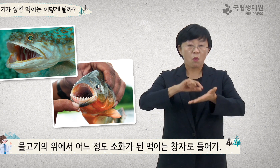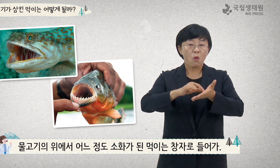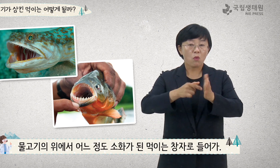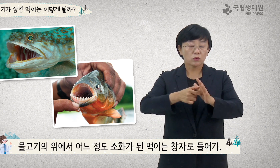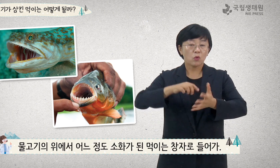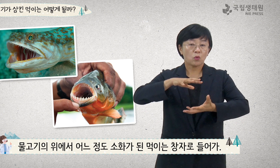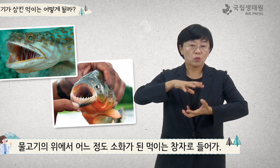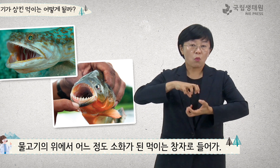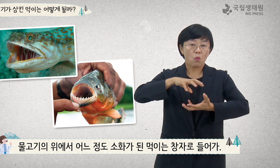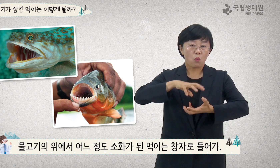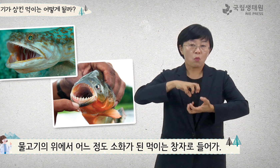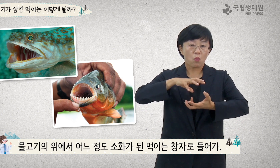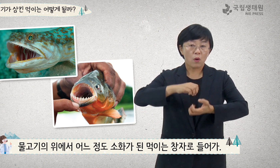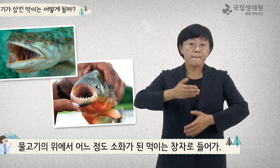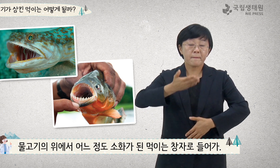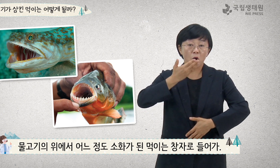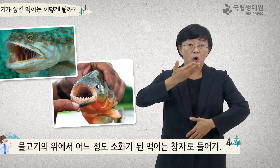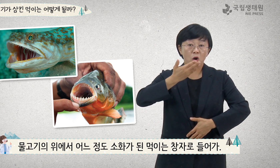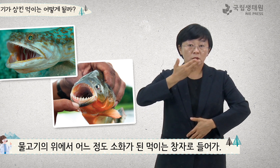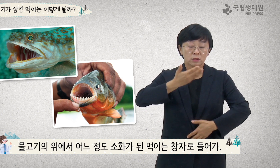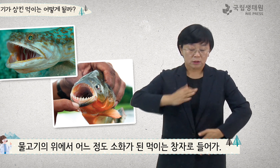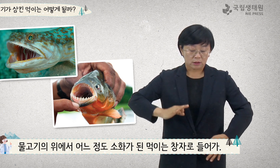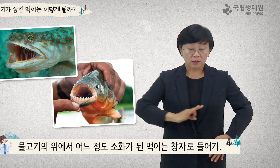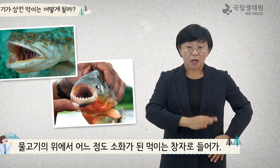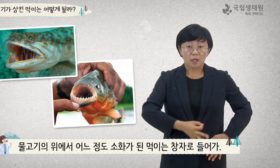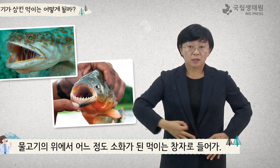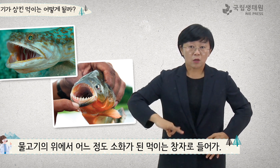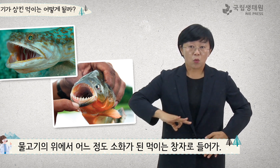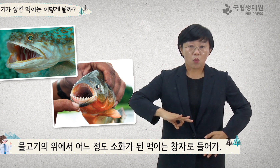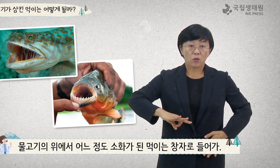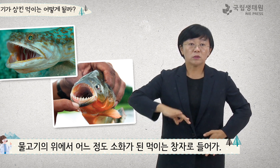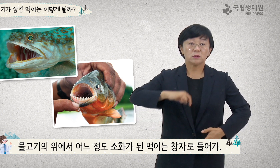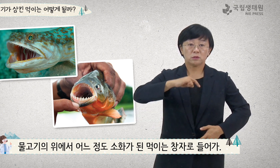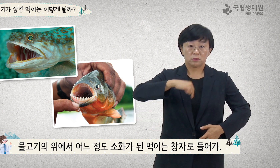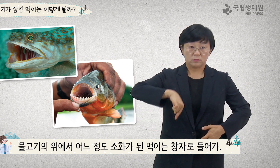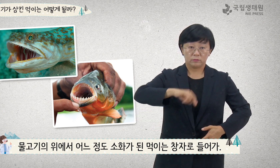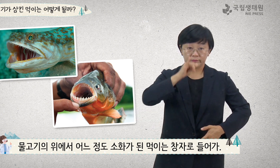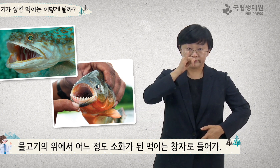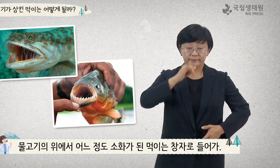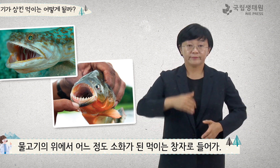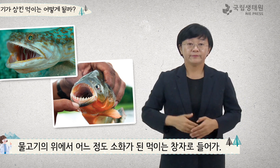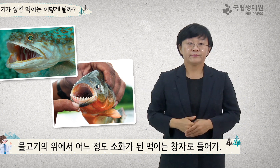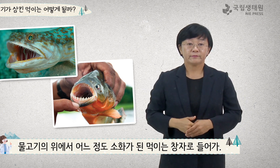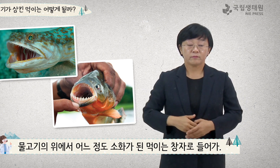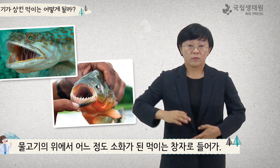물고기의 위에서 어느 정도 소화가 된 먹이는 창자로 들어가.